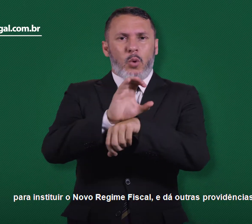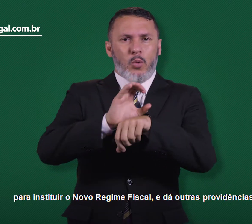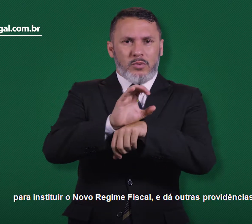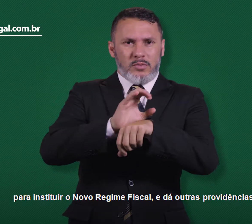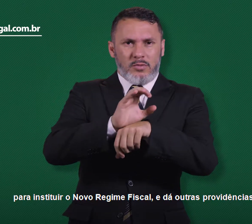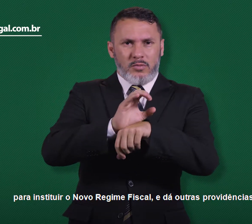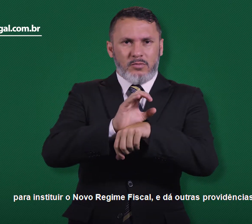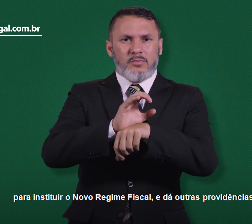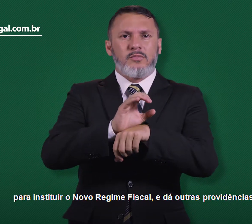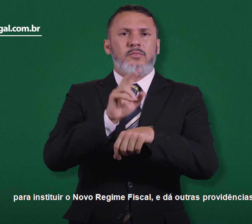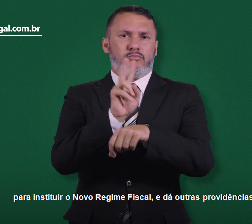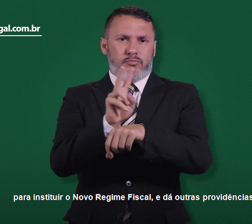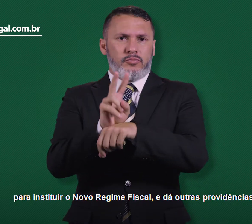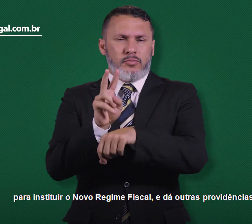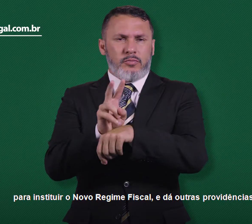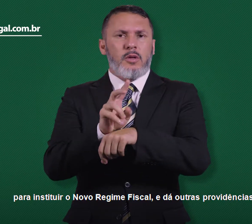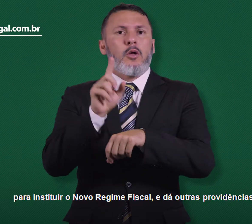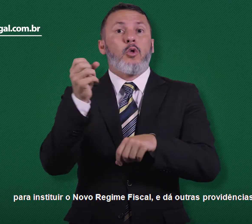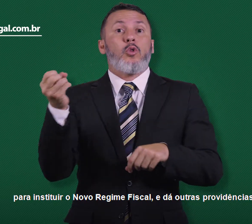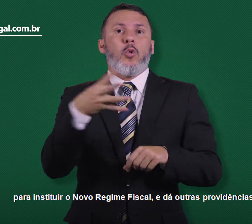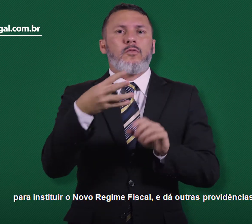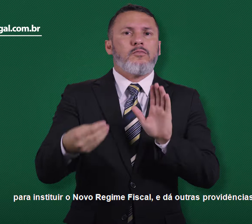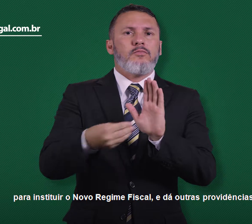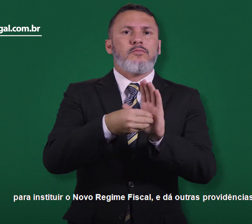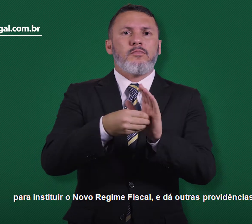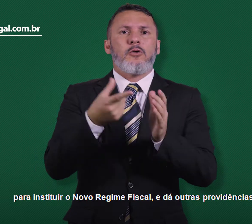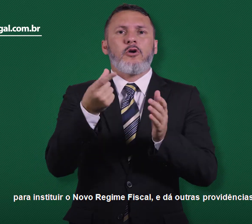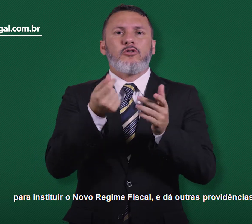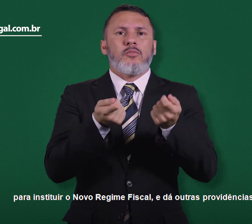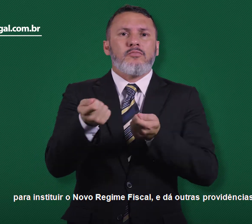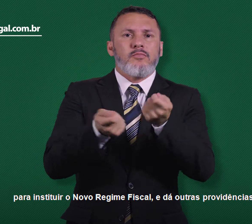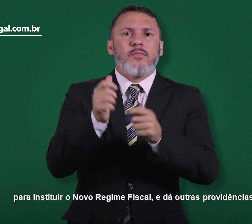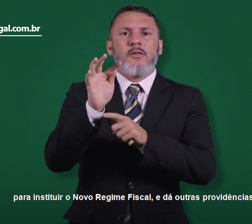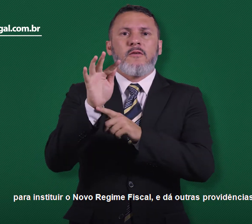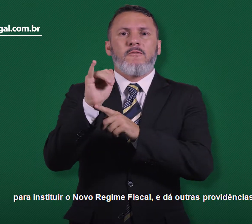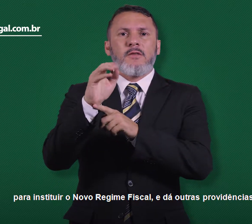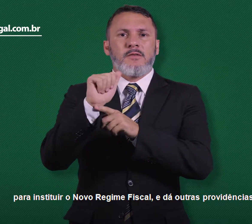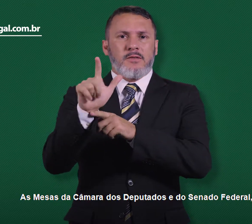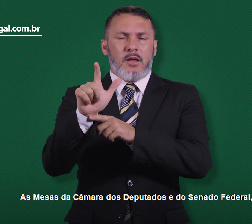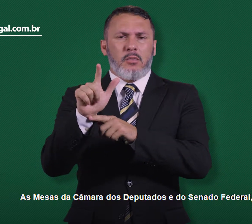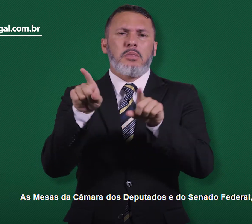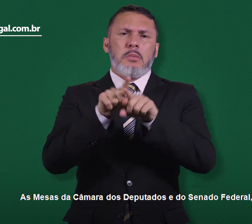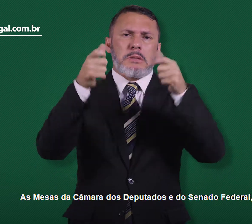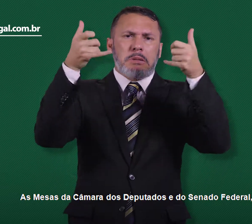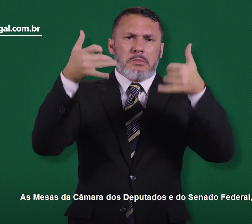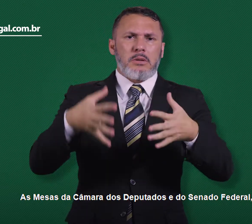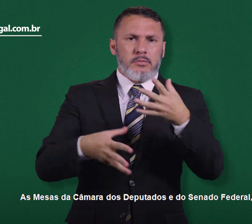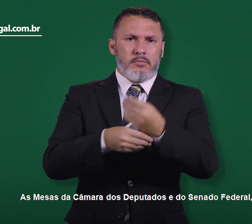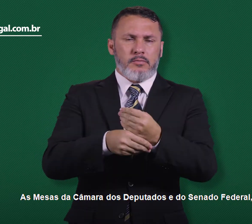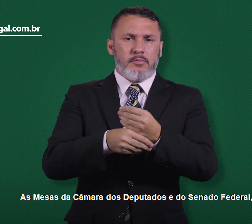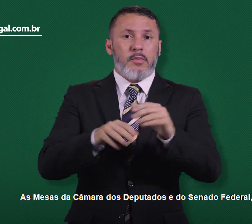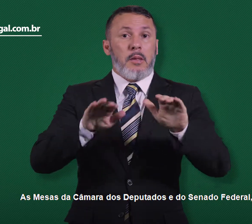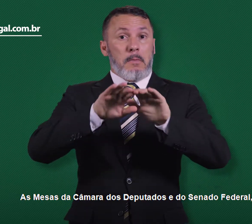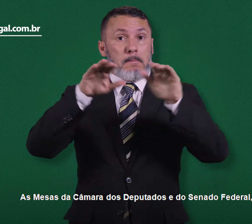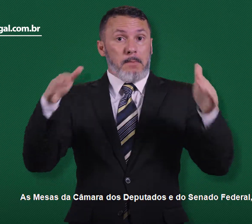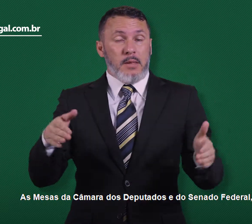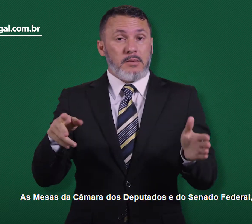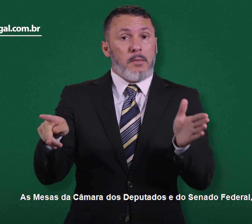para instituir o novo regime fiscal e dá outras providências. As mesas da Câmara dos Deputados e do